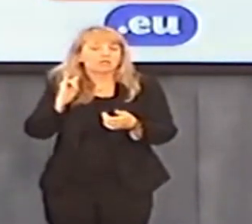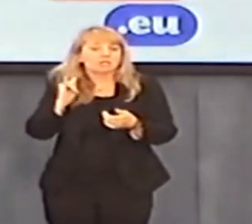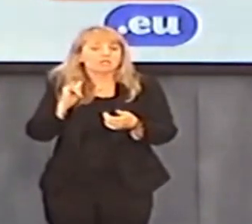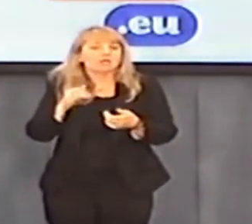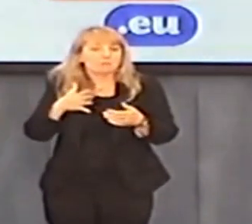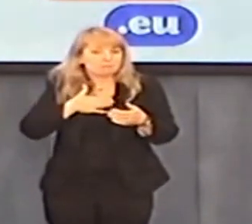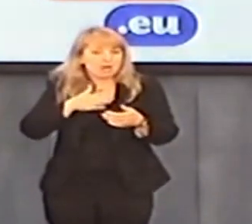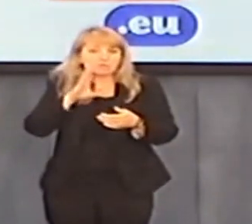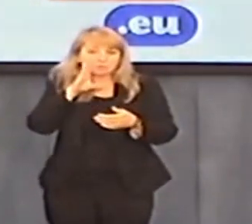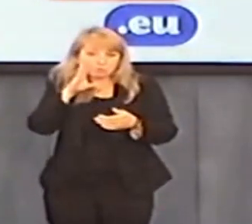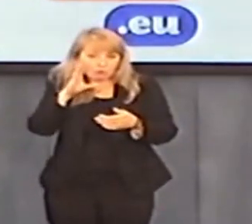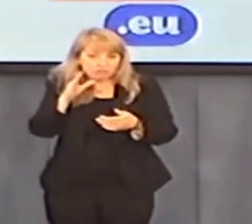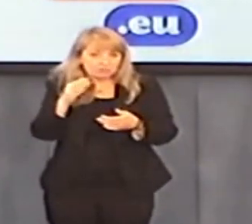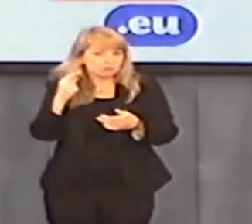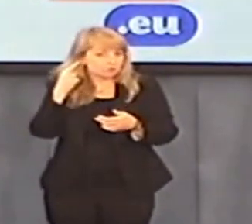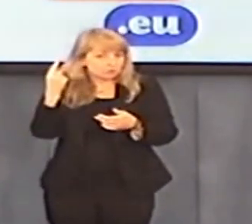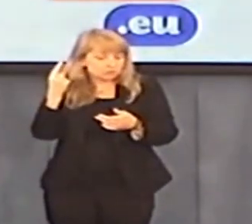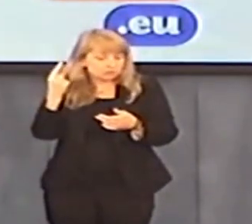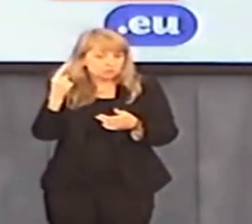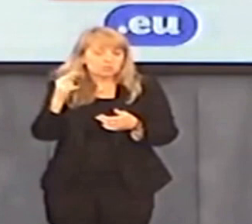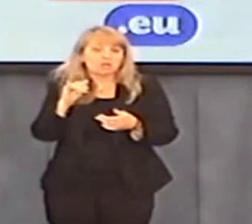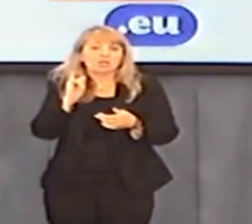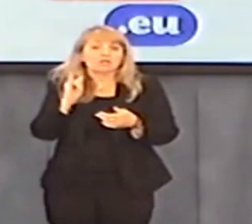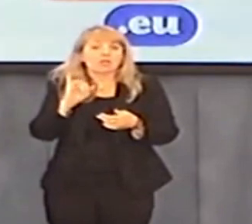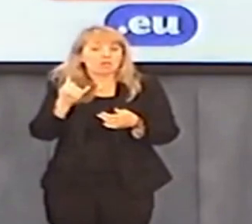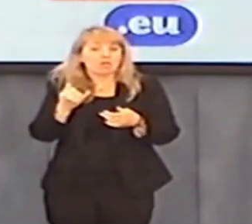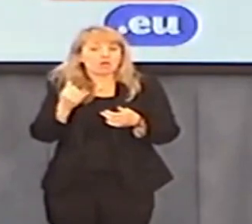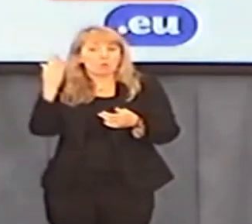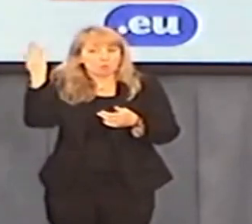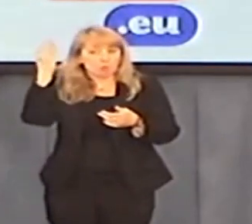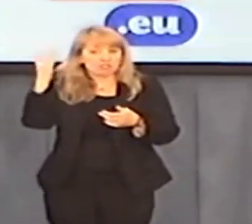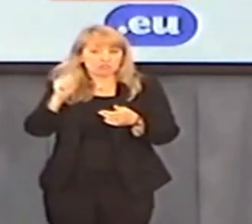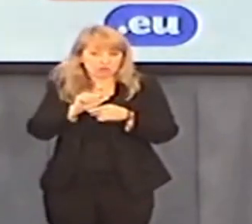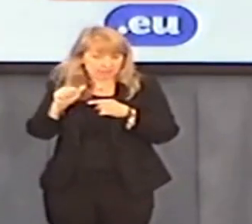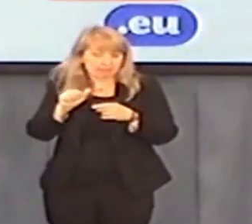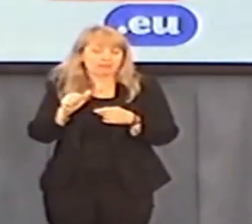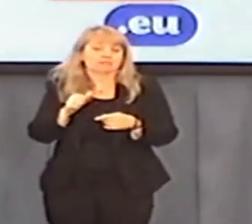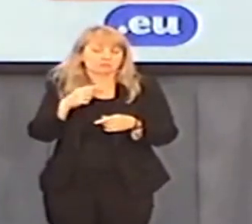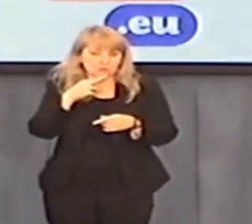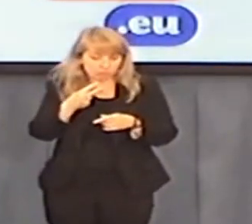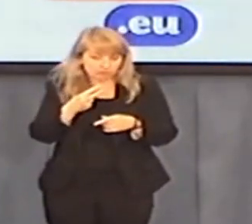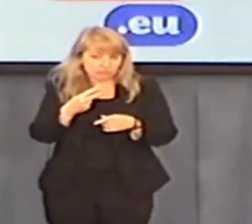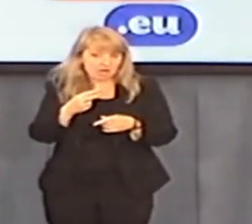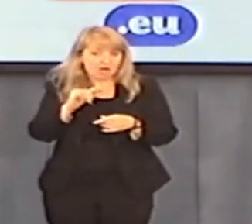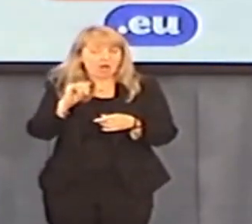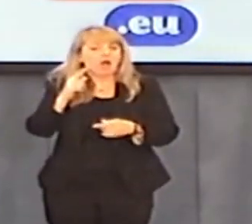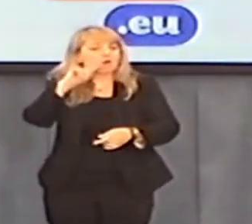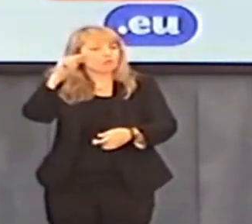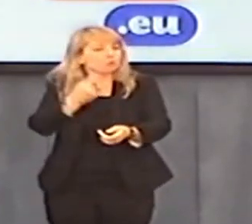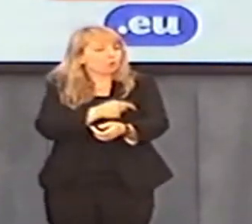się nią chwali, a kiedy jest w prokuraturze, to natychmiast ta wiedza jest przykryta